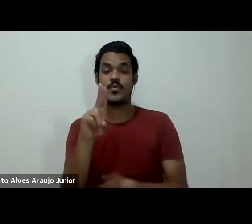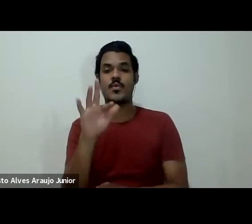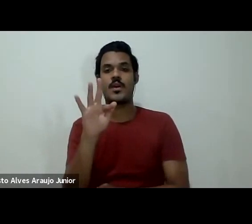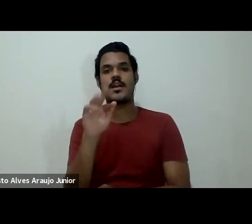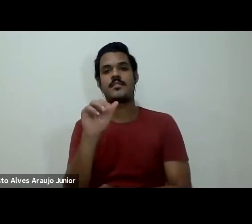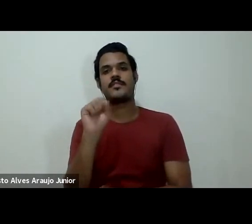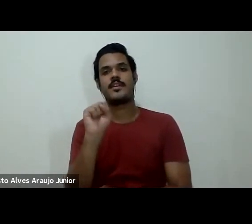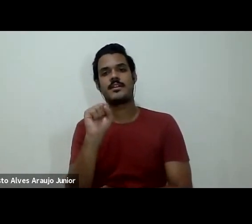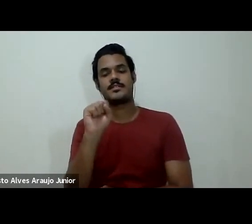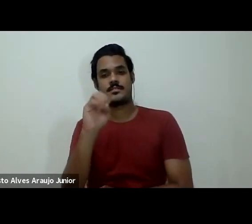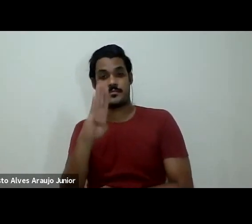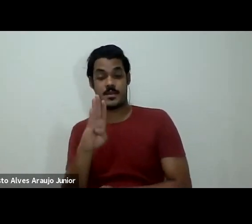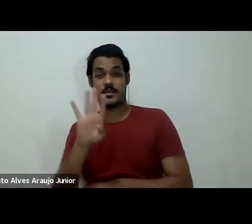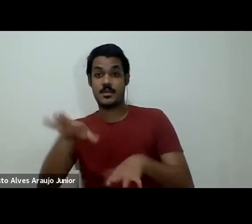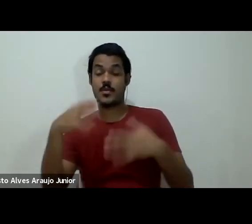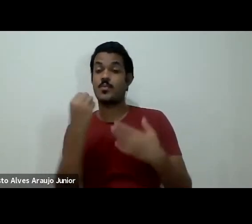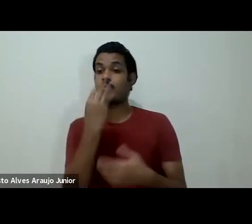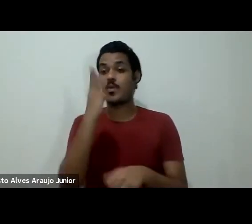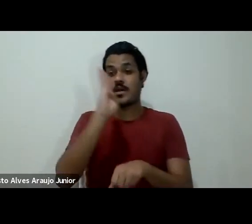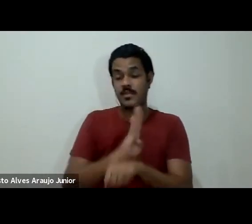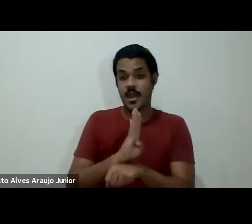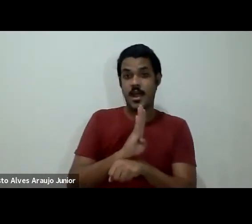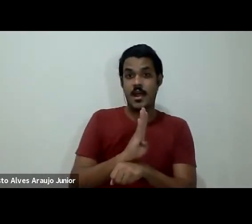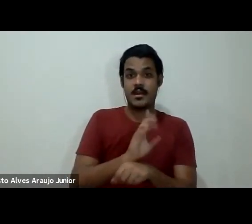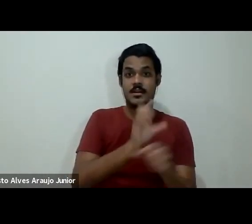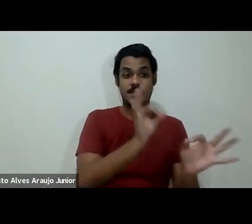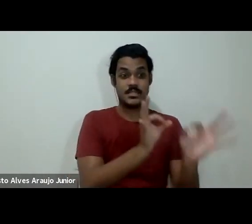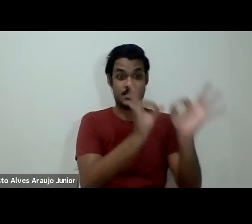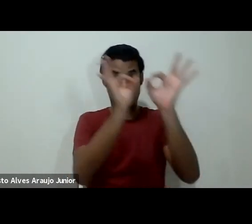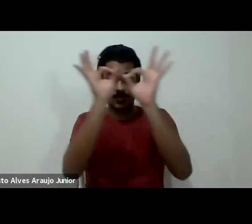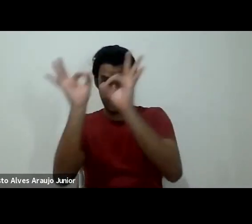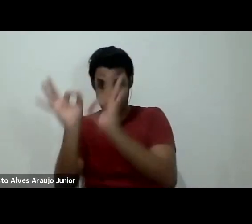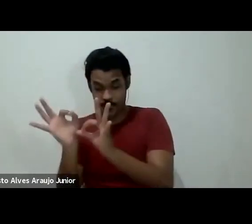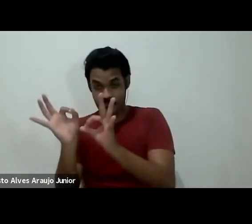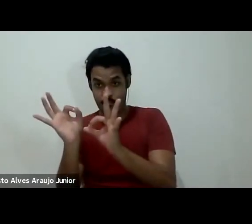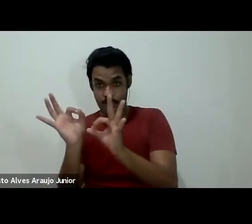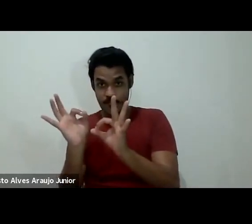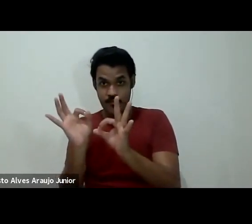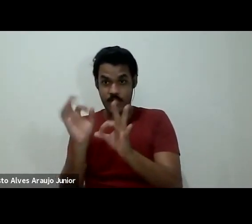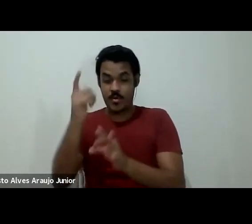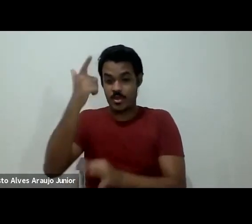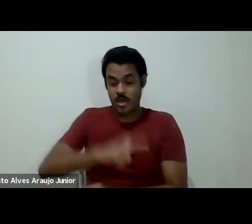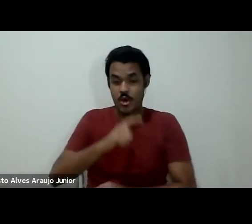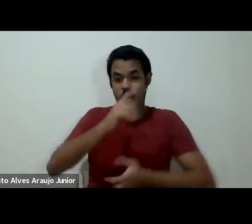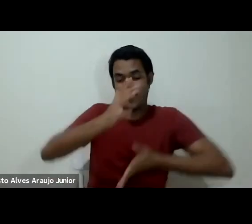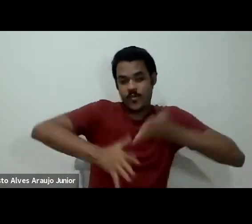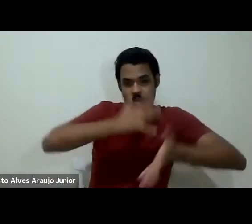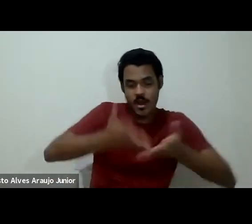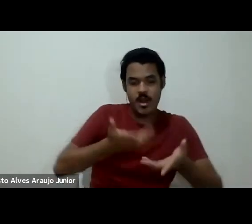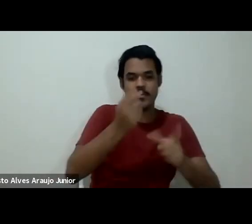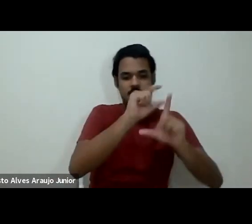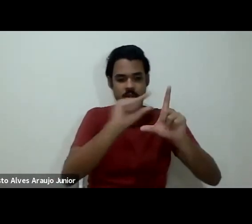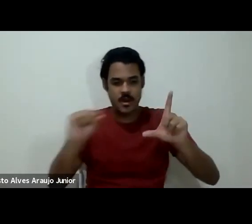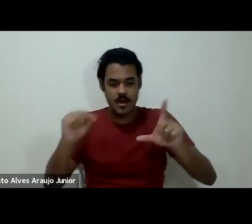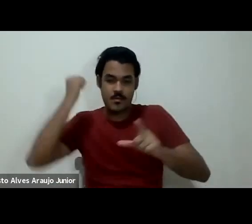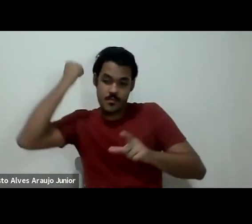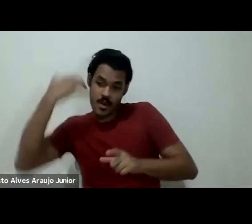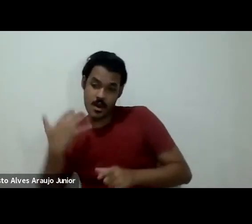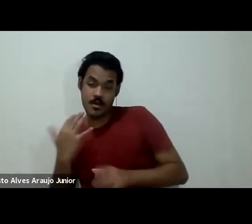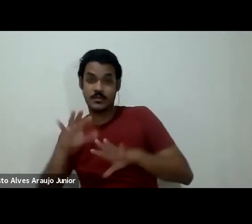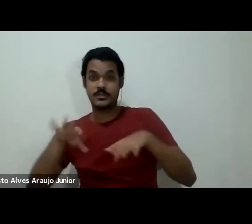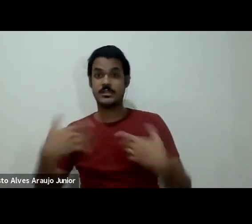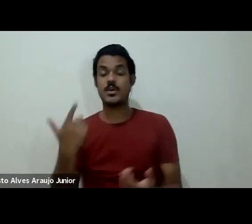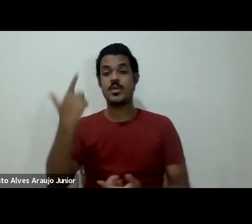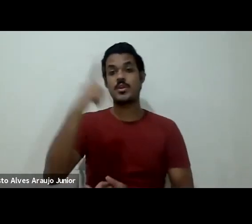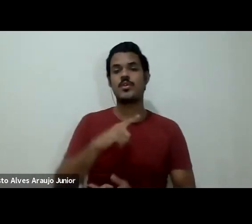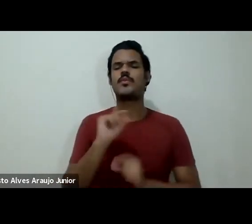do Oriki. Revi o filme agora com libras, legendas e audiodescrição. Mesmo sendo